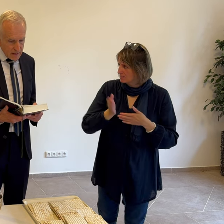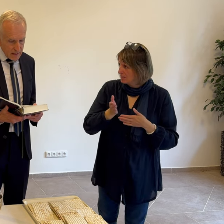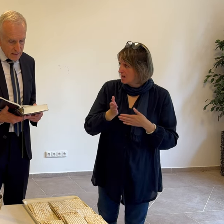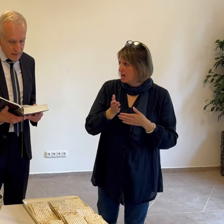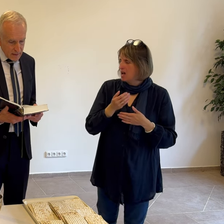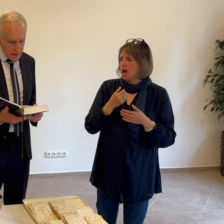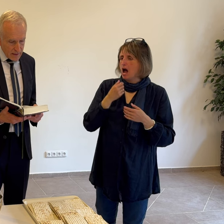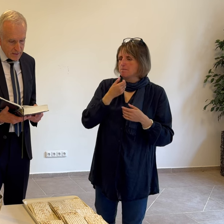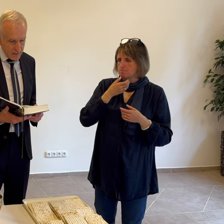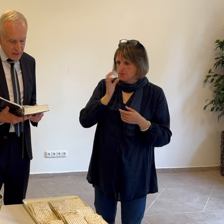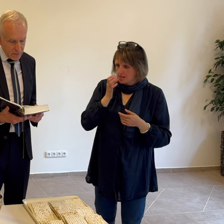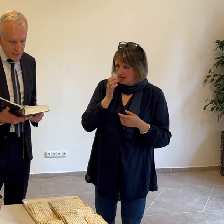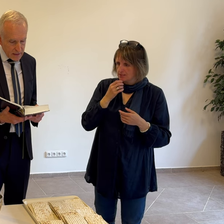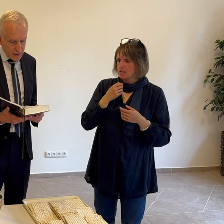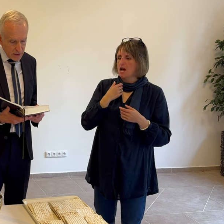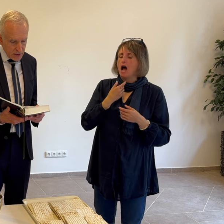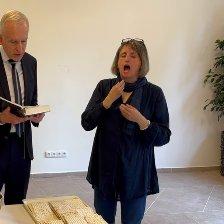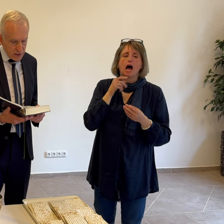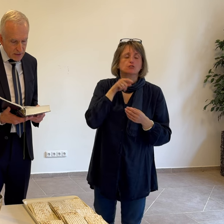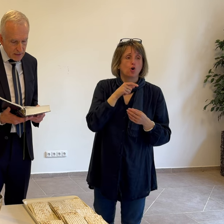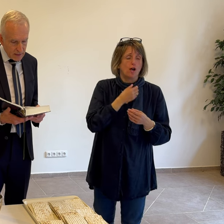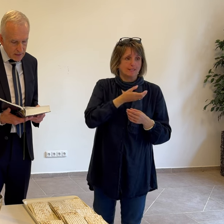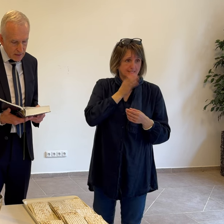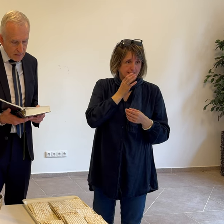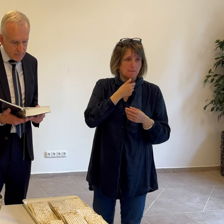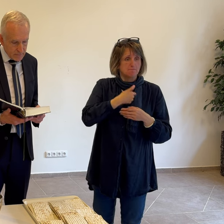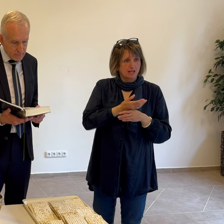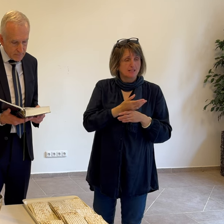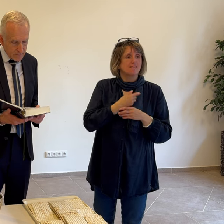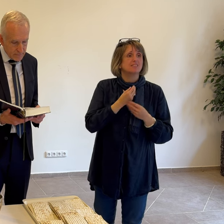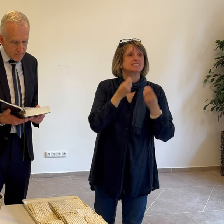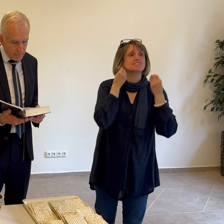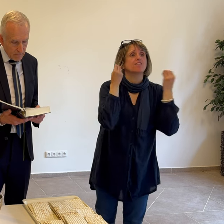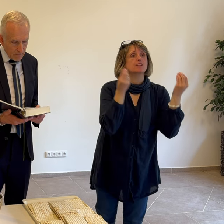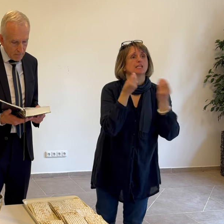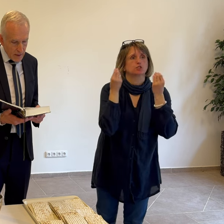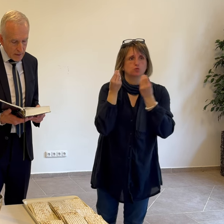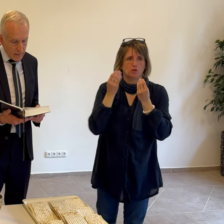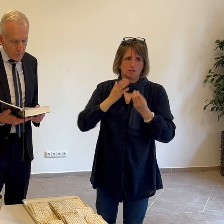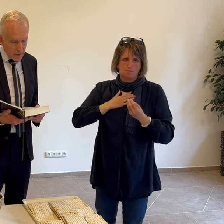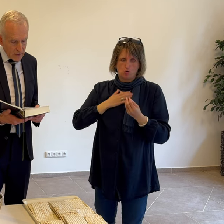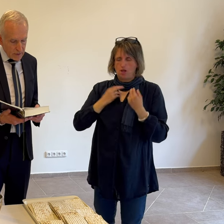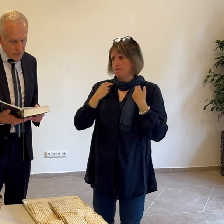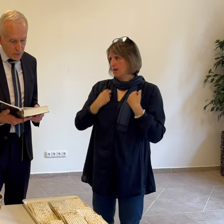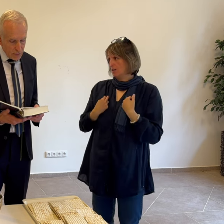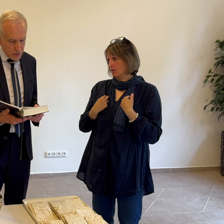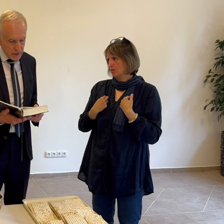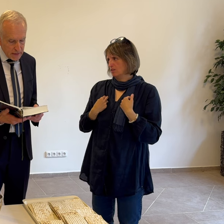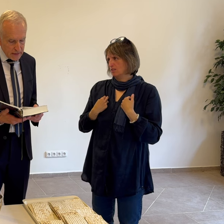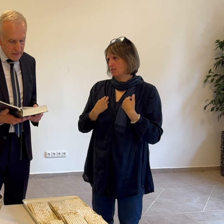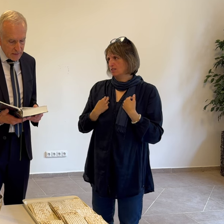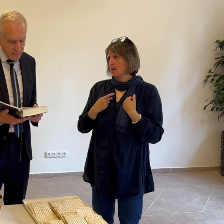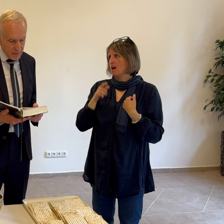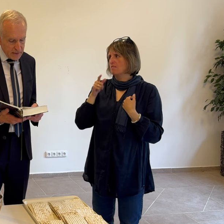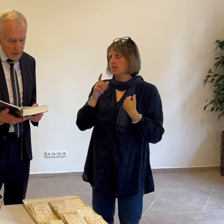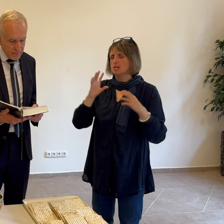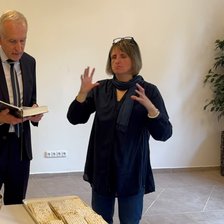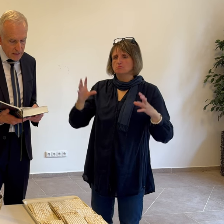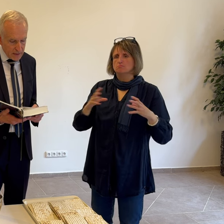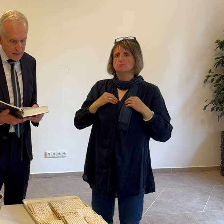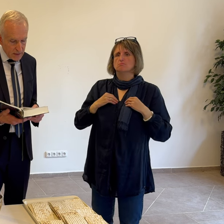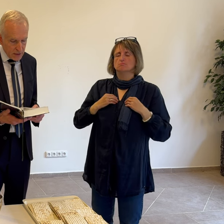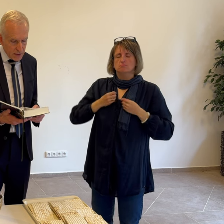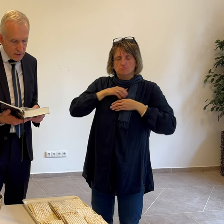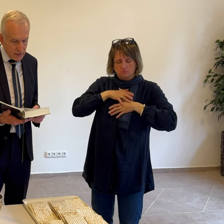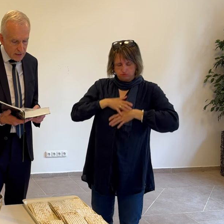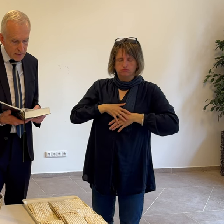pijete a zvěstujete kříž Ježíše Krista neboli zoto ěte se vyznávejte